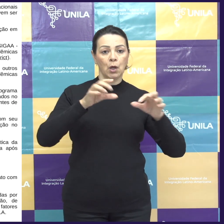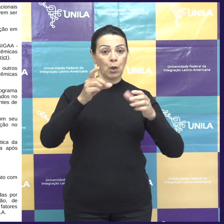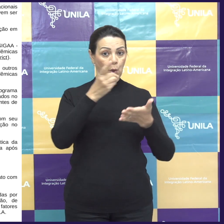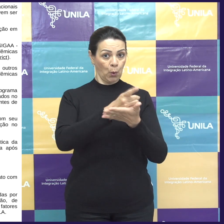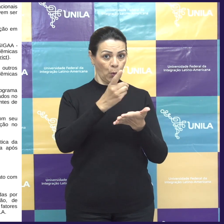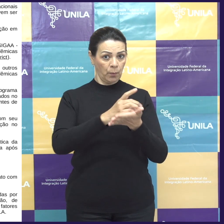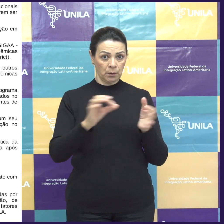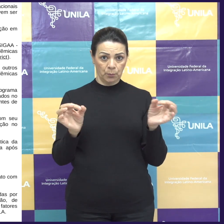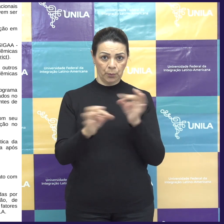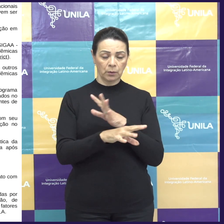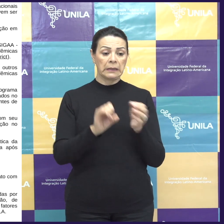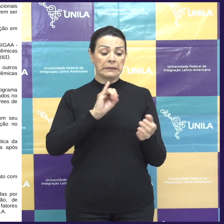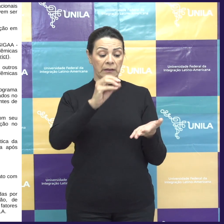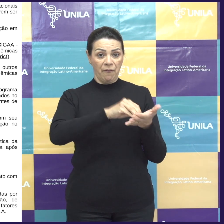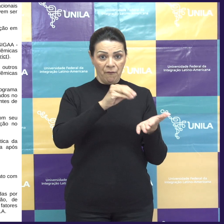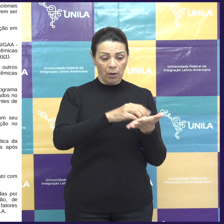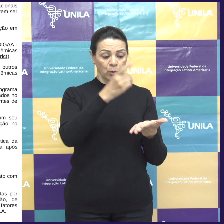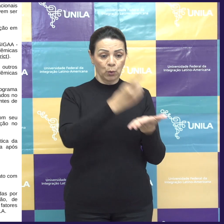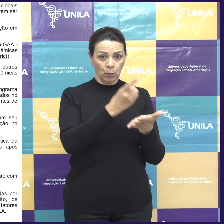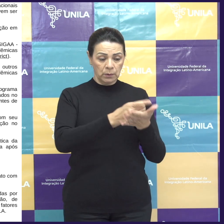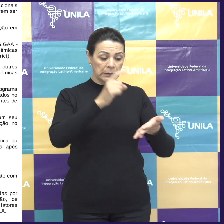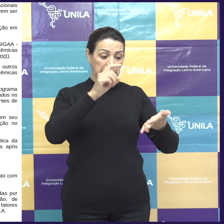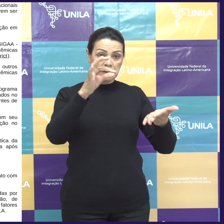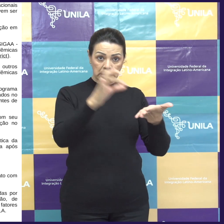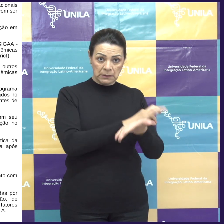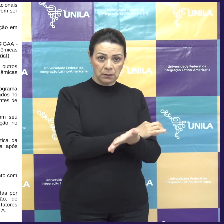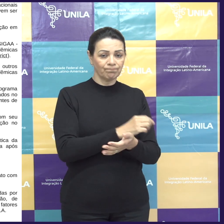Inscrições com documentos faltantes serão indeferidas.